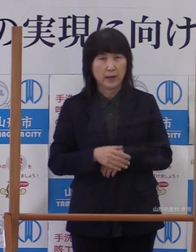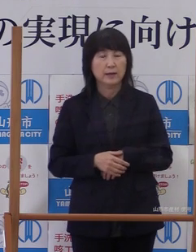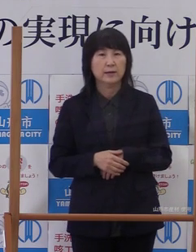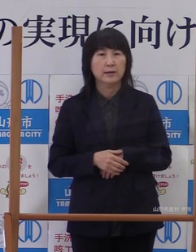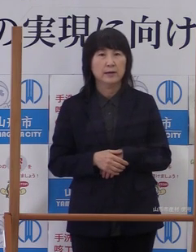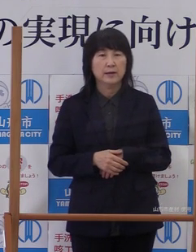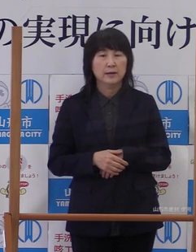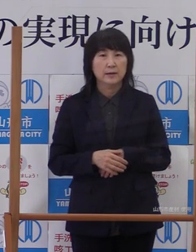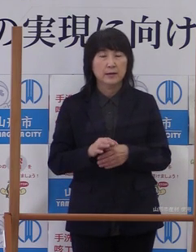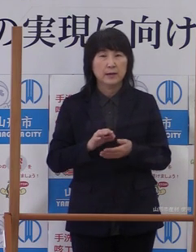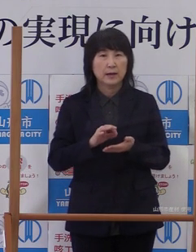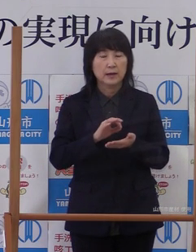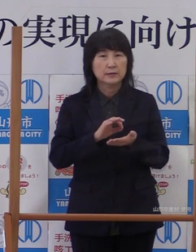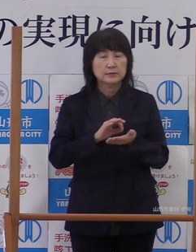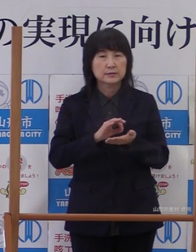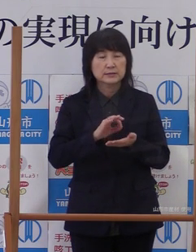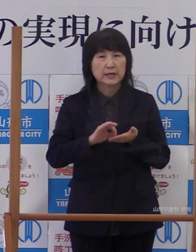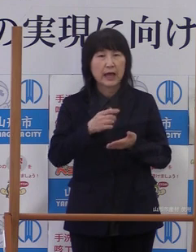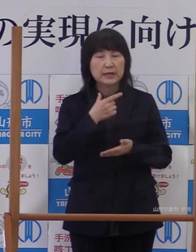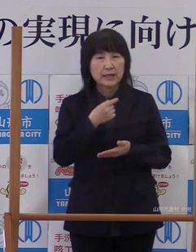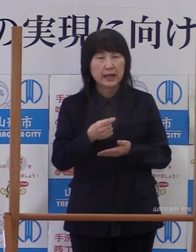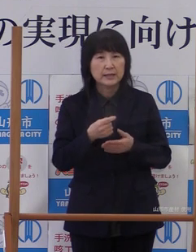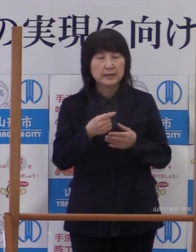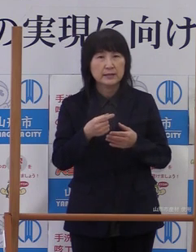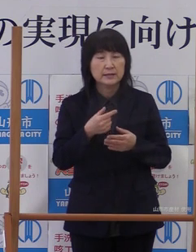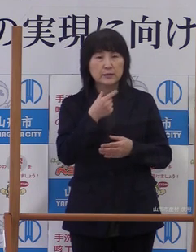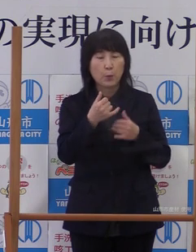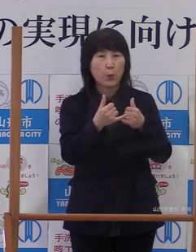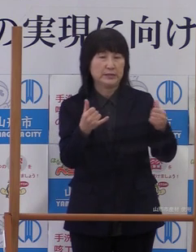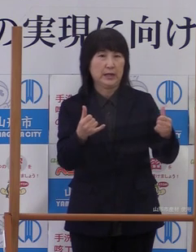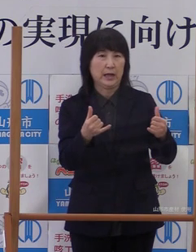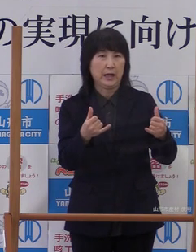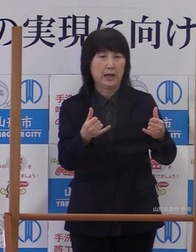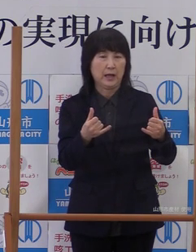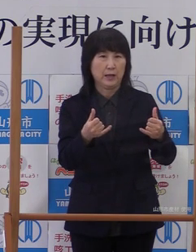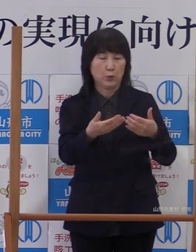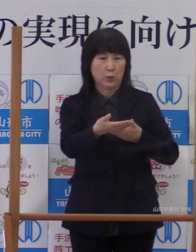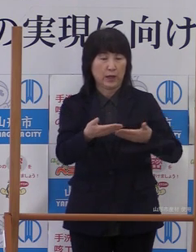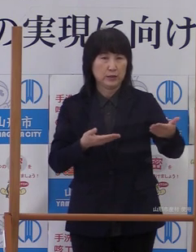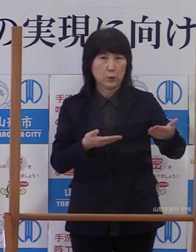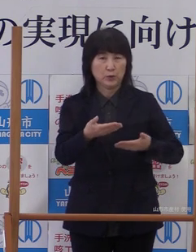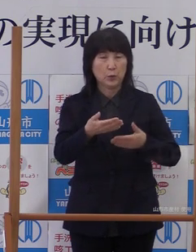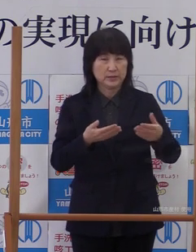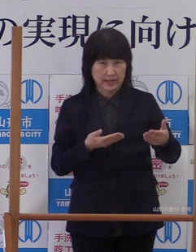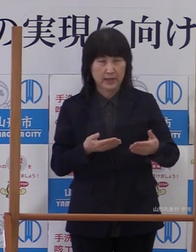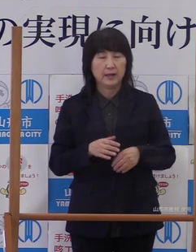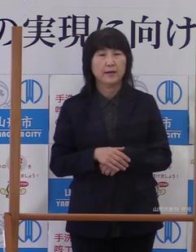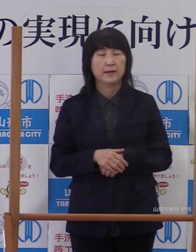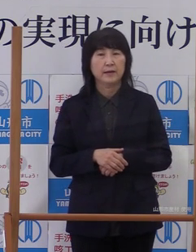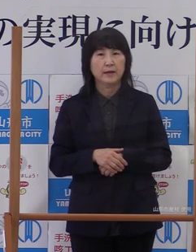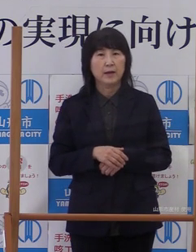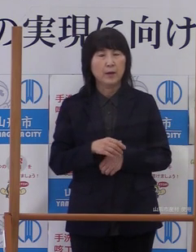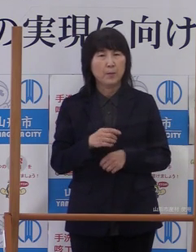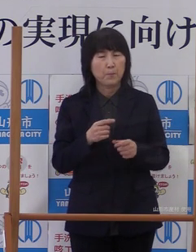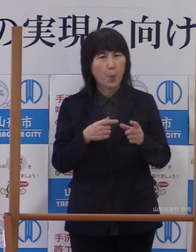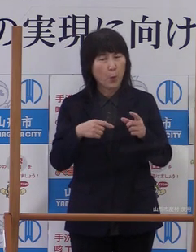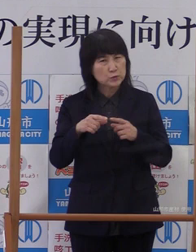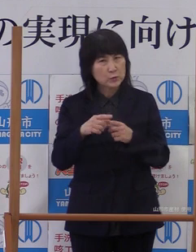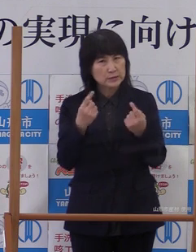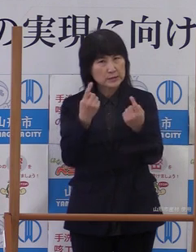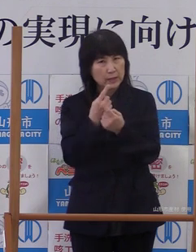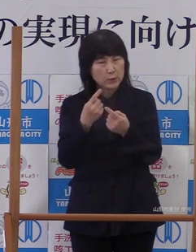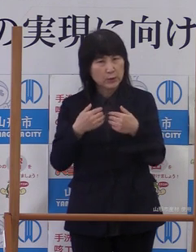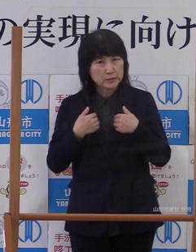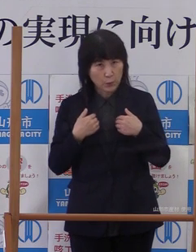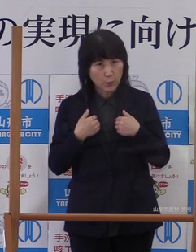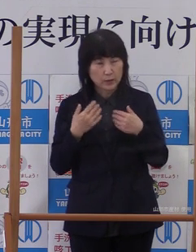望される方々とのやり取りと両方する中でですね、もう少し手を入れなければということにな